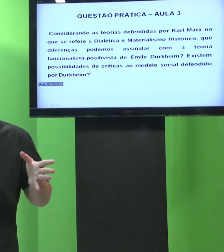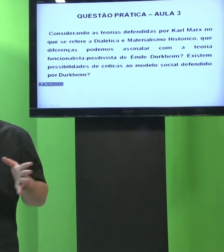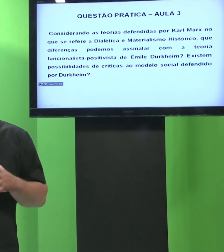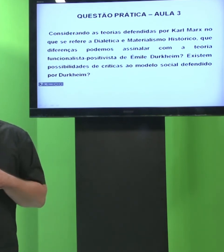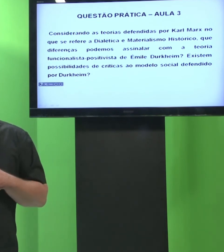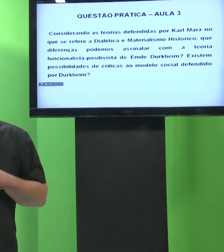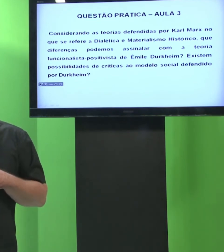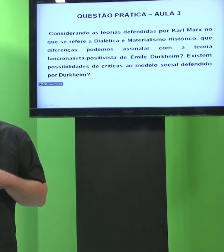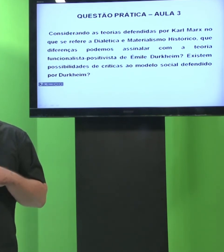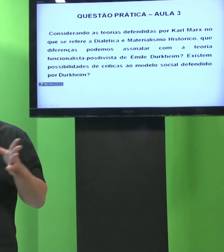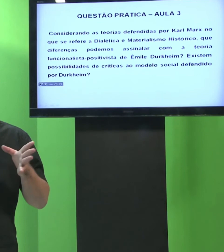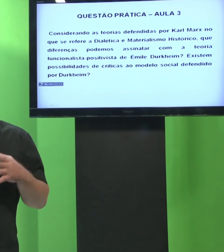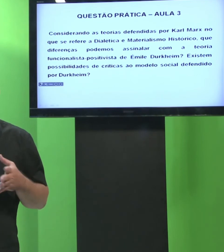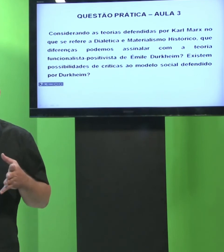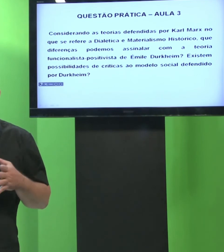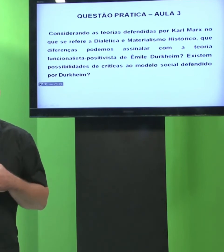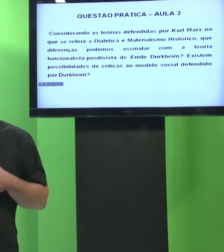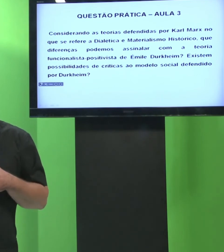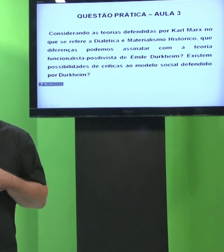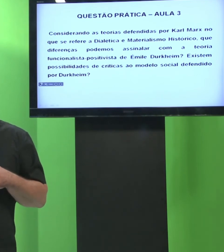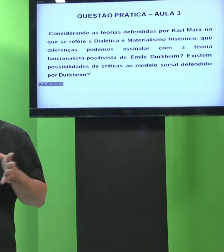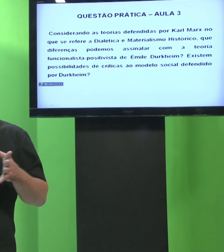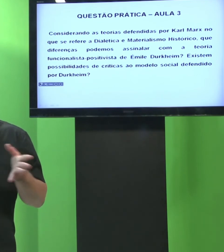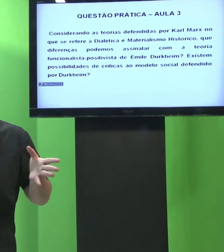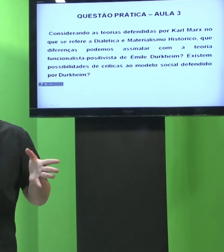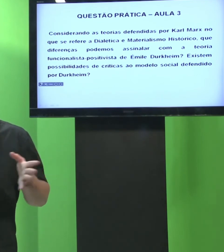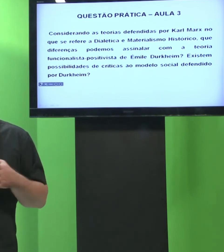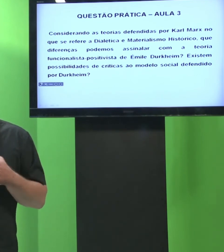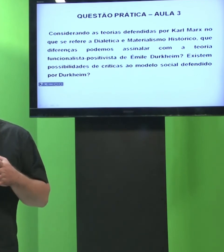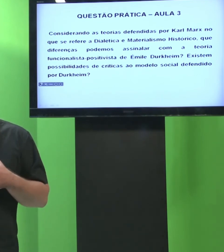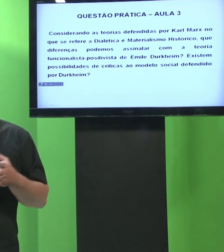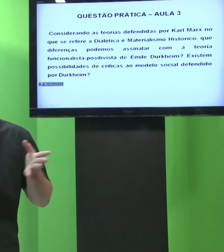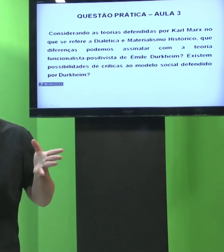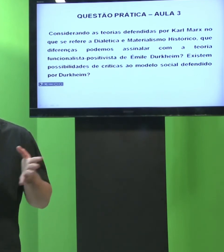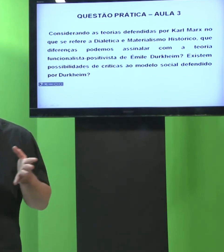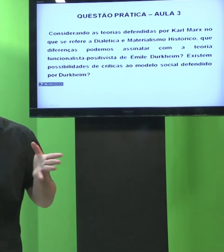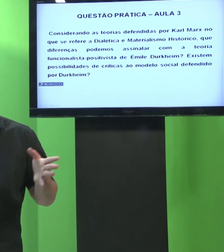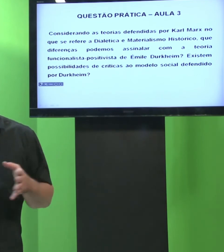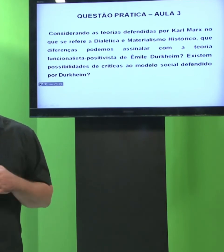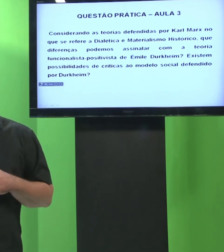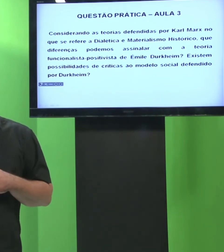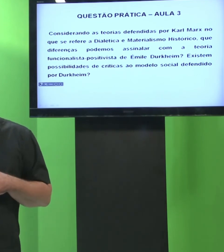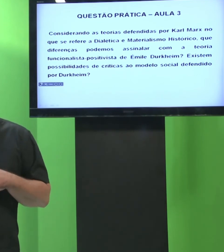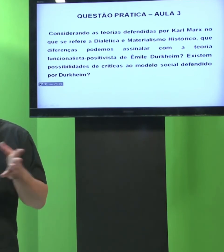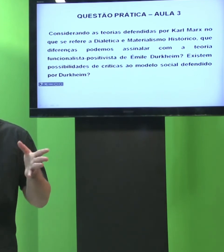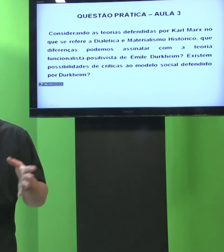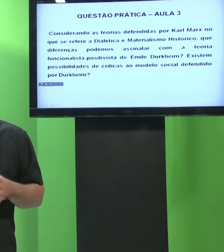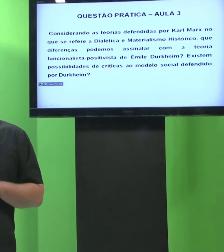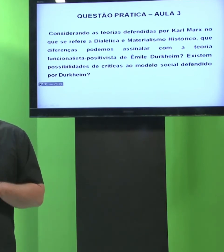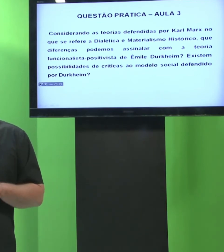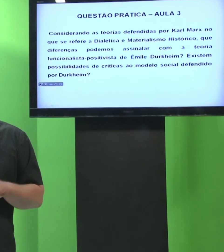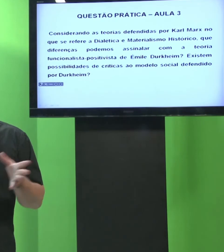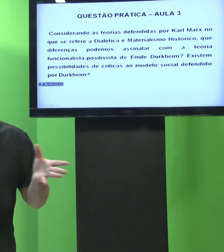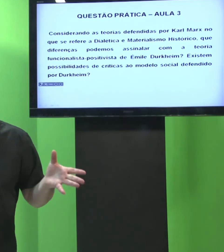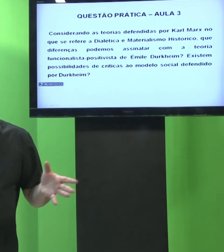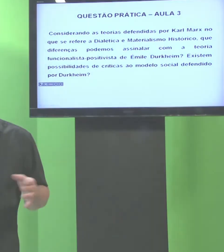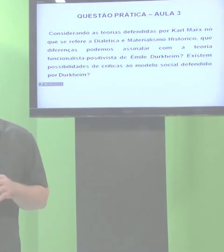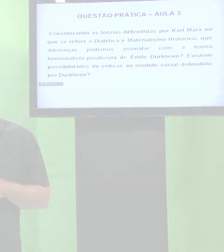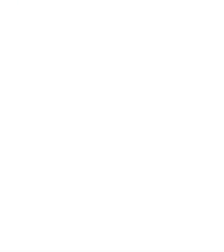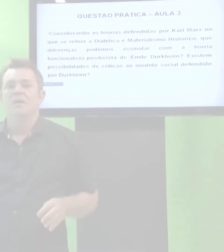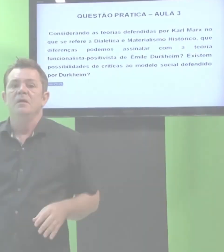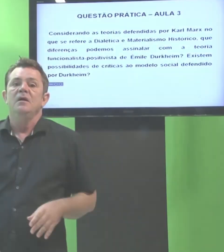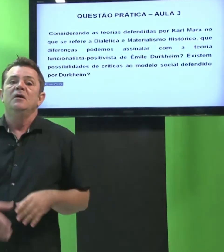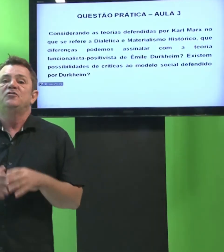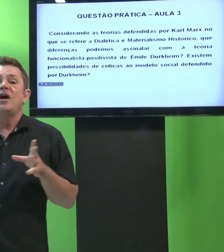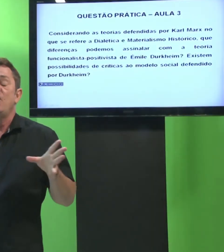mudança social. Conforme Marx, nenhum patrão resolve por bondade própria aumentar o salário de seus